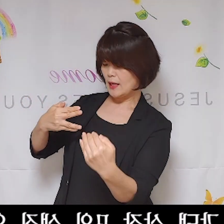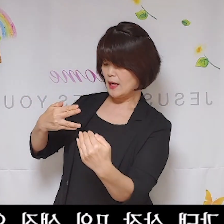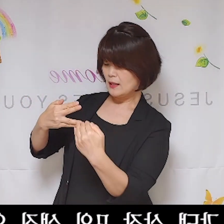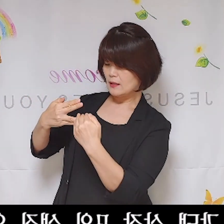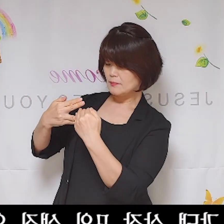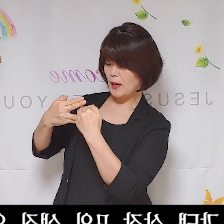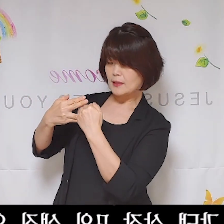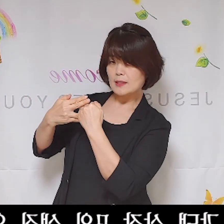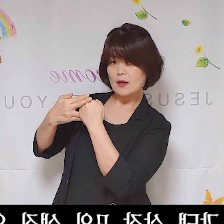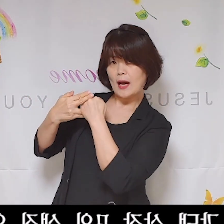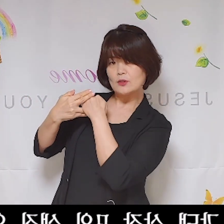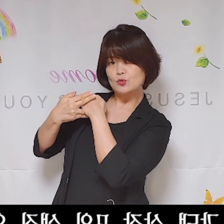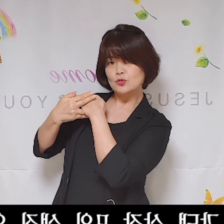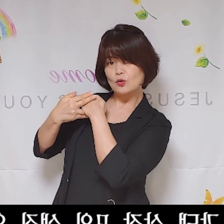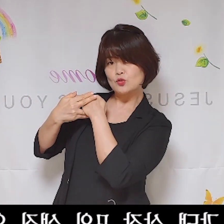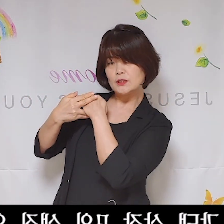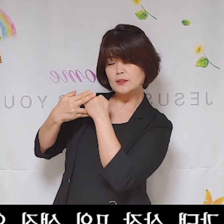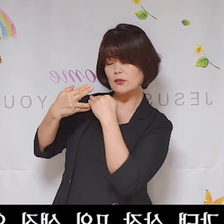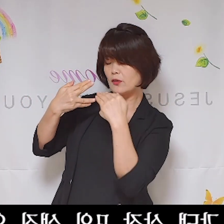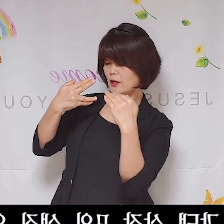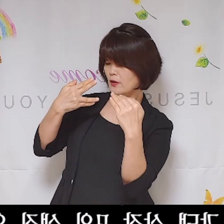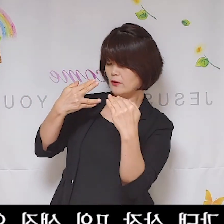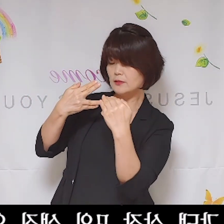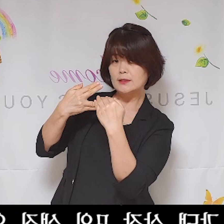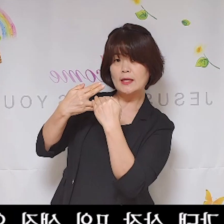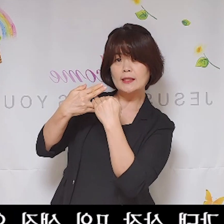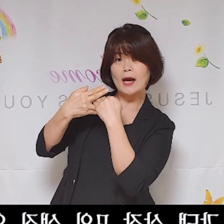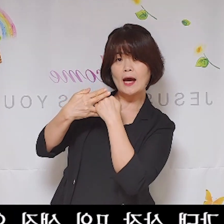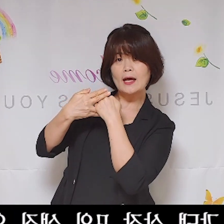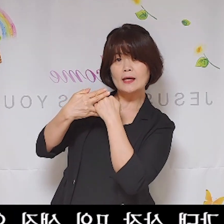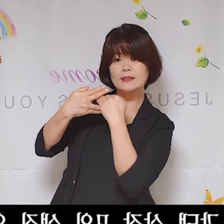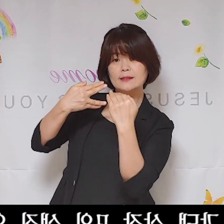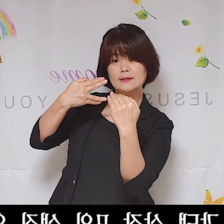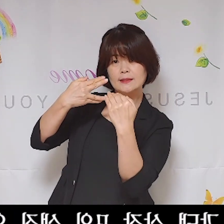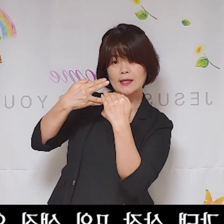왼손에다가 밖에서 안으로 넣어주시는 거예요. 새다.